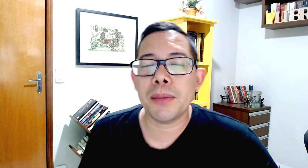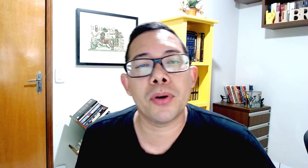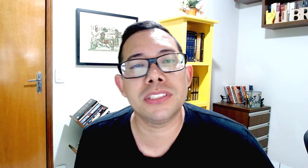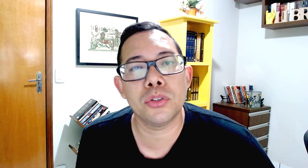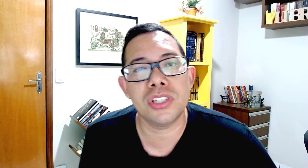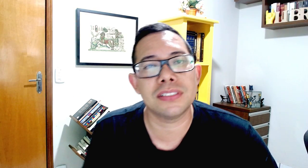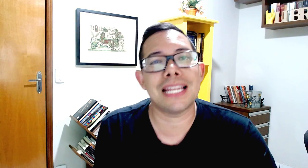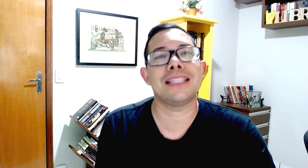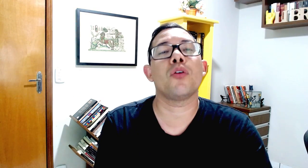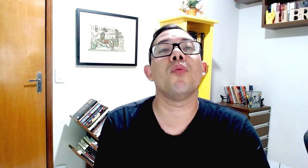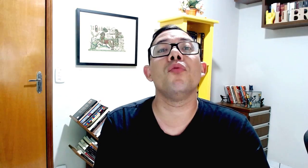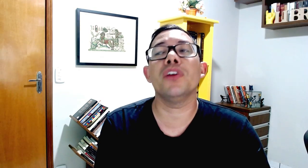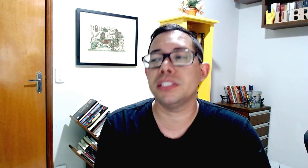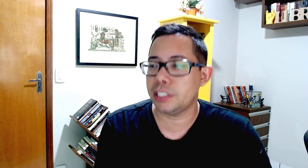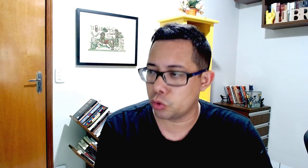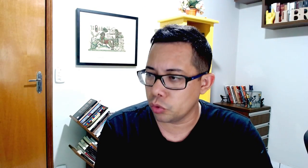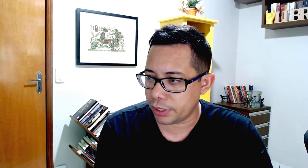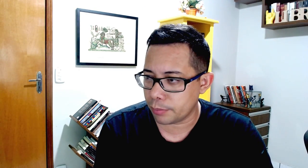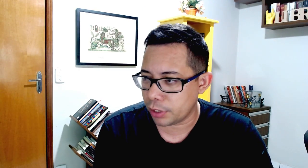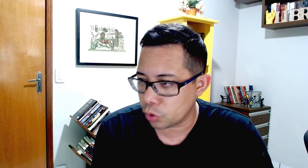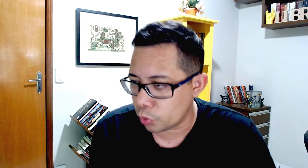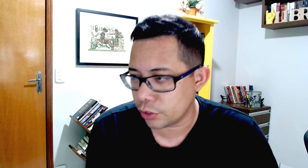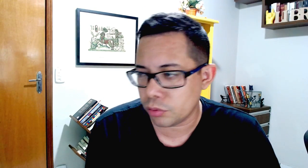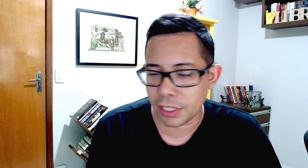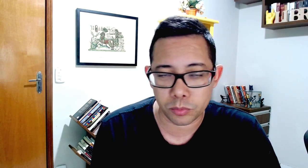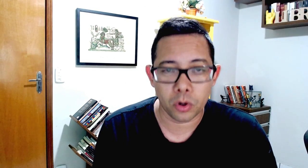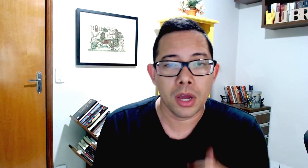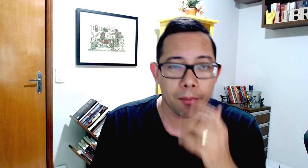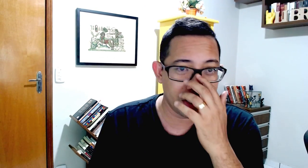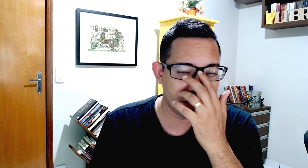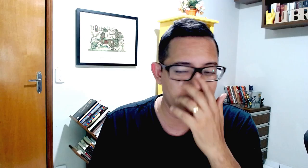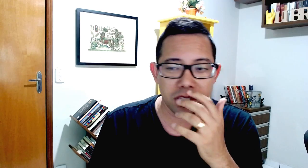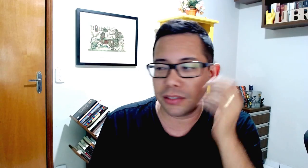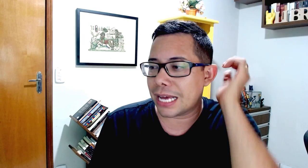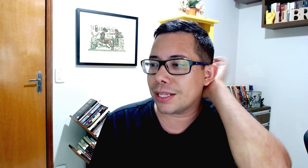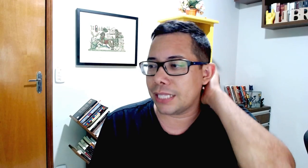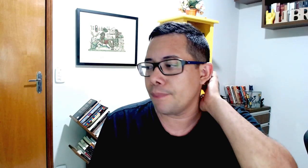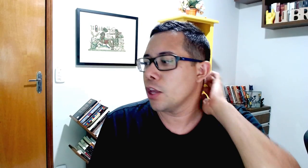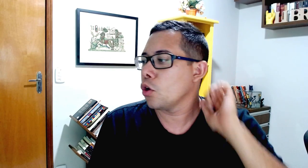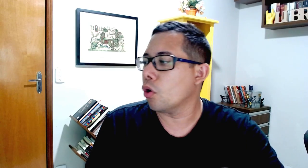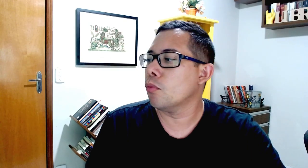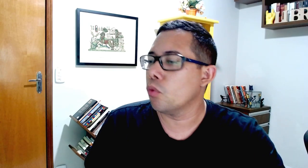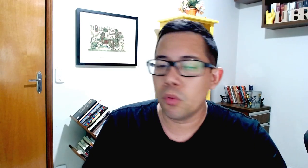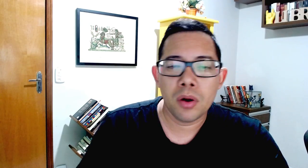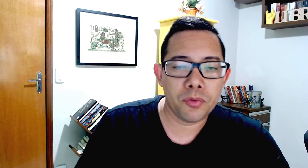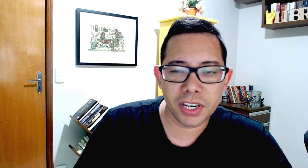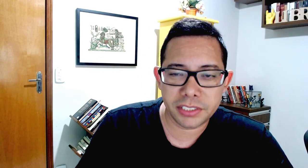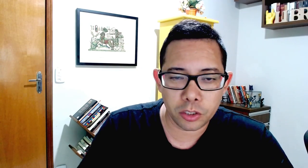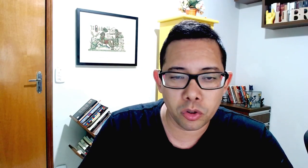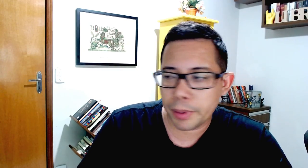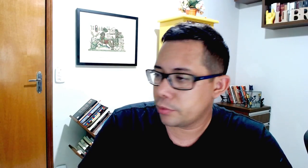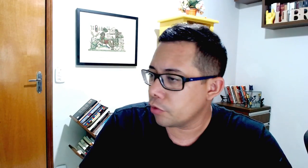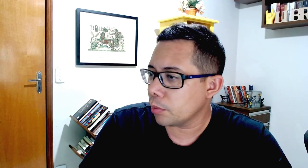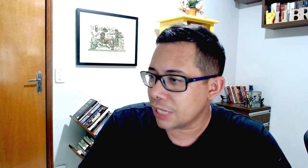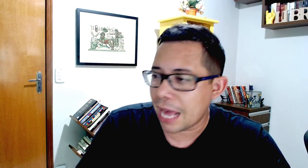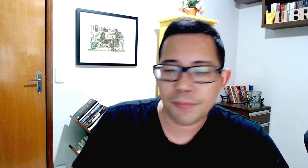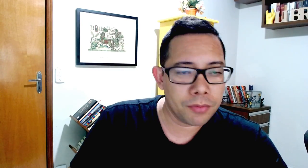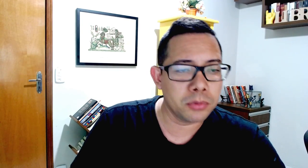aqui também pode ser utilizado até como um versículo bíblico isso mesmo pode ser utilizado até Como ver se Clube tomar usar